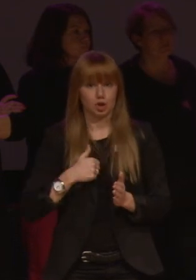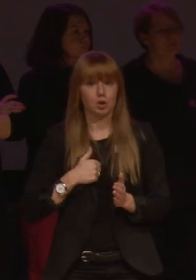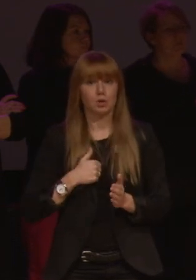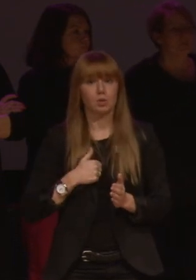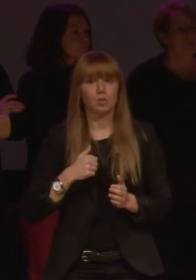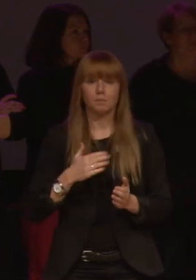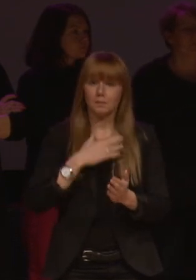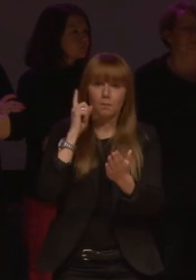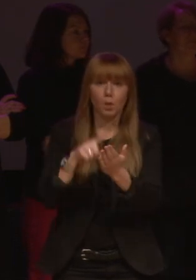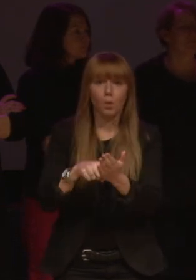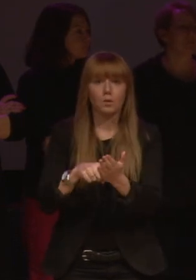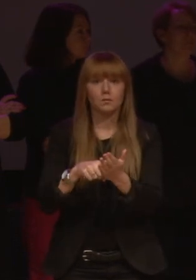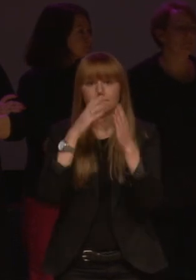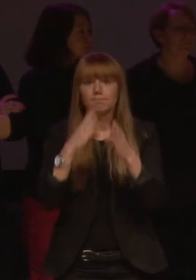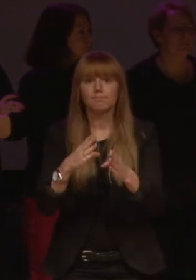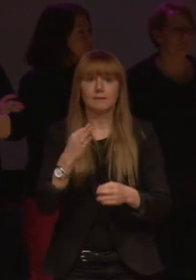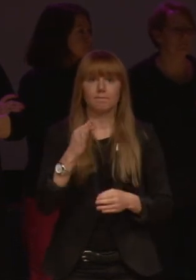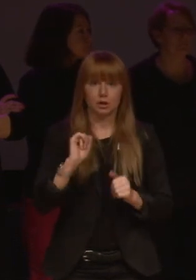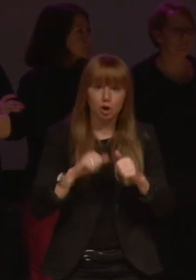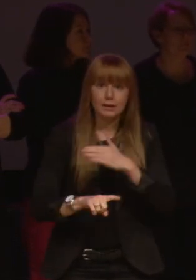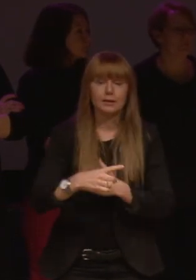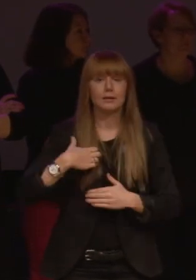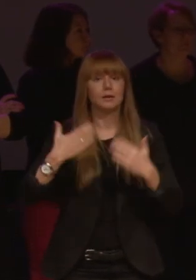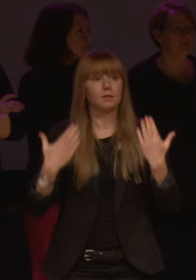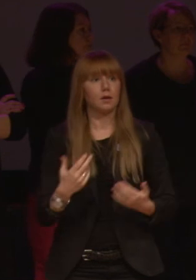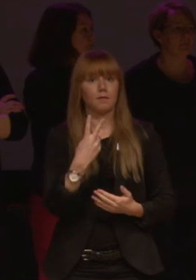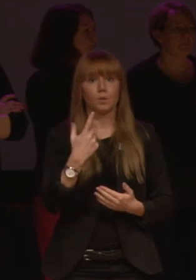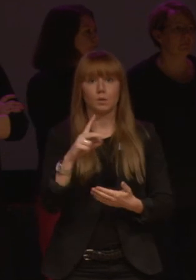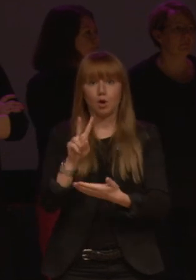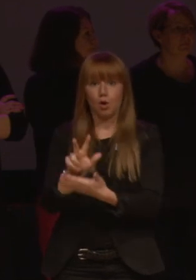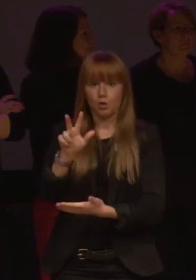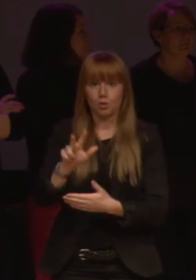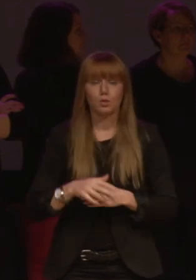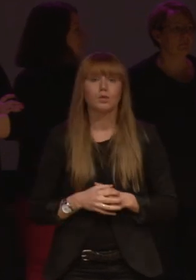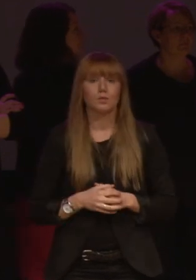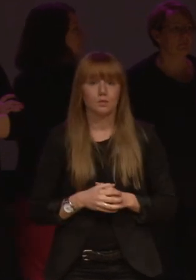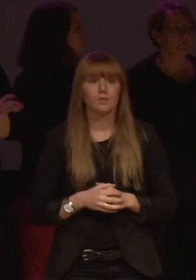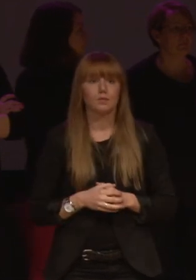inställt på att FI ska komma in i riksdagen 2018.